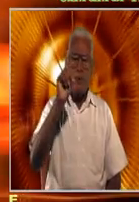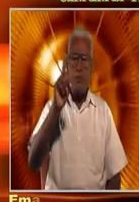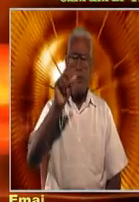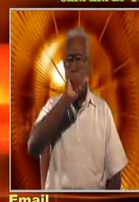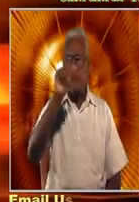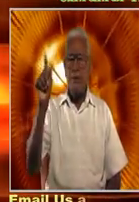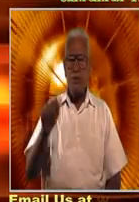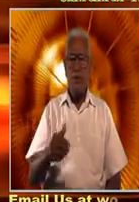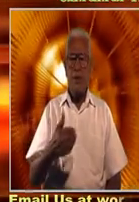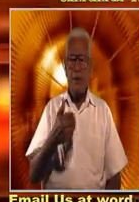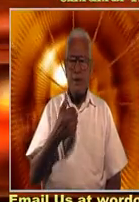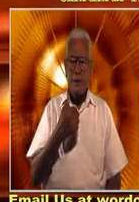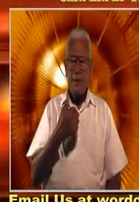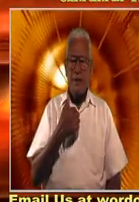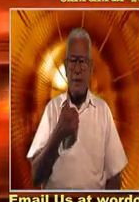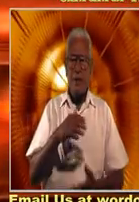வசனம் 21